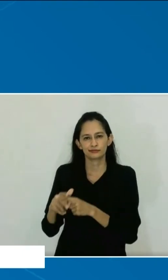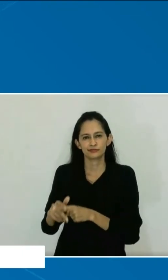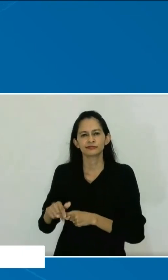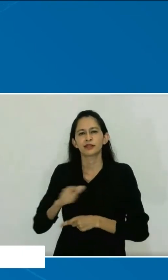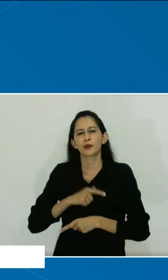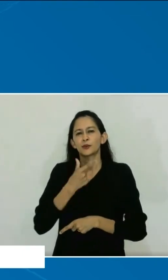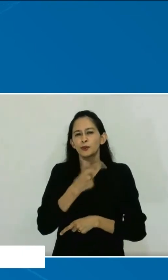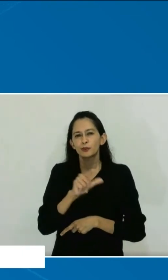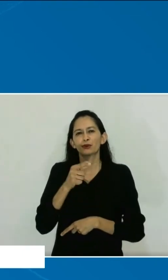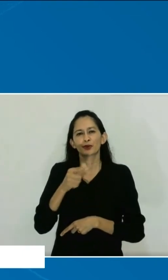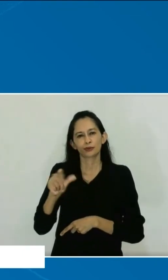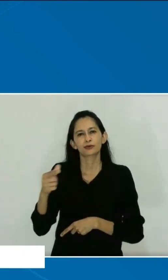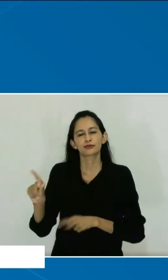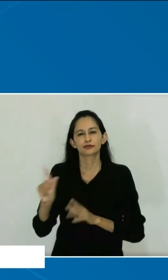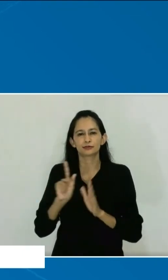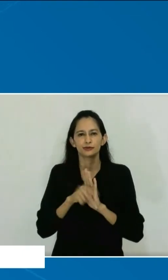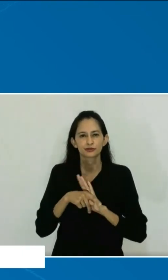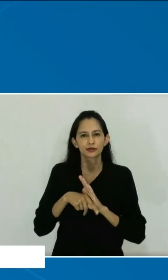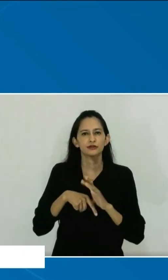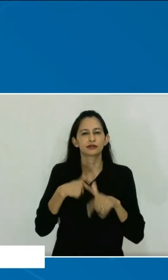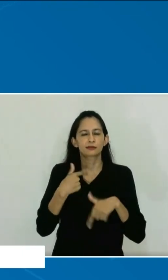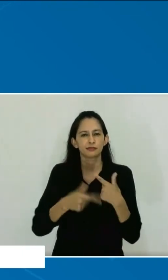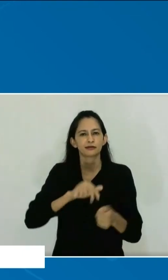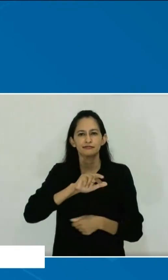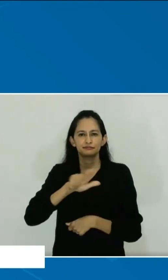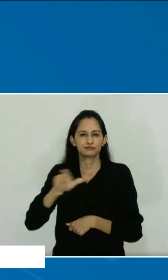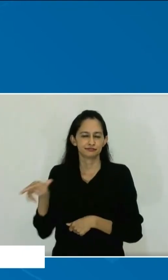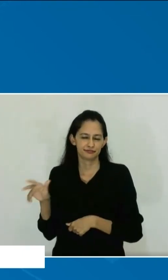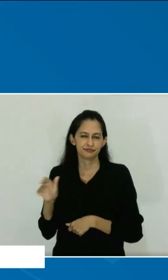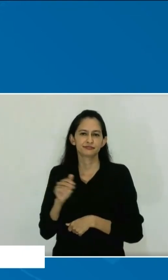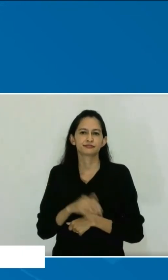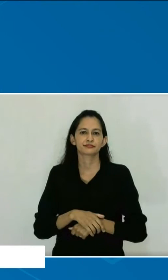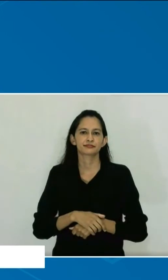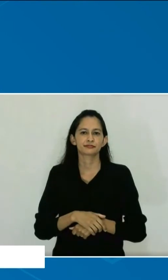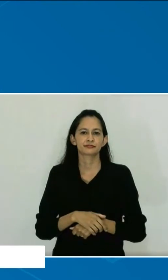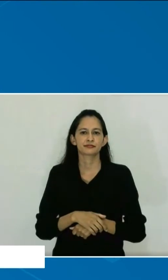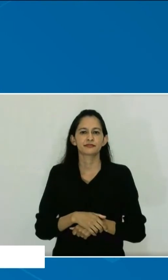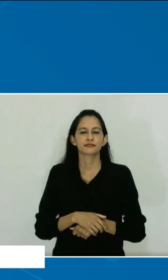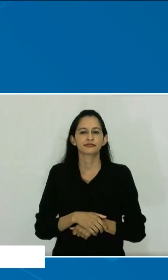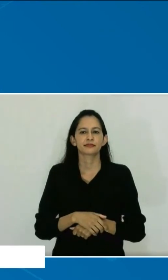de outros projetos em andamento e nós não vamos aí